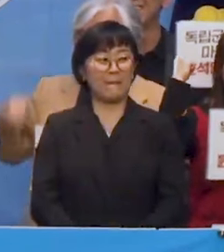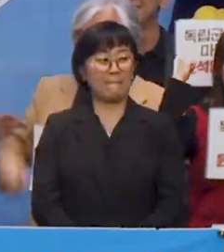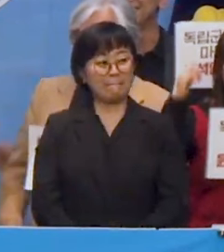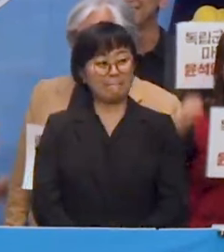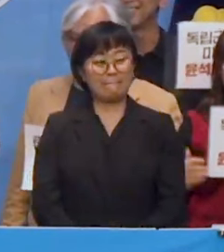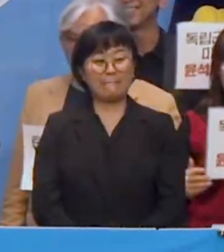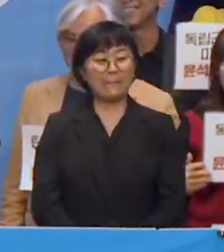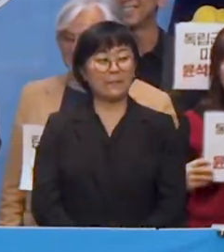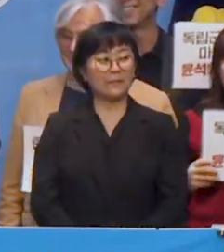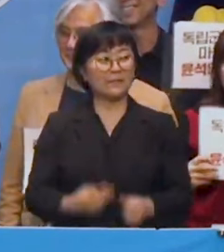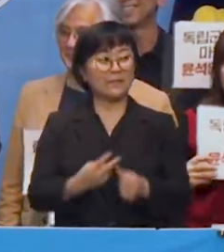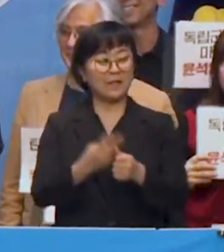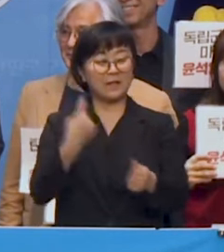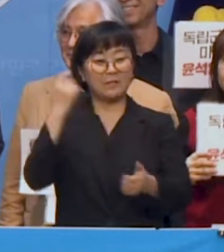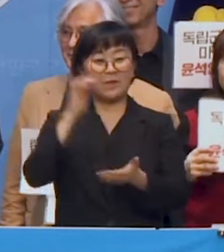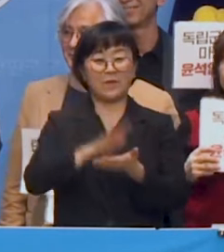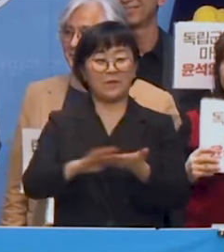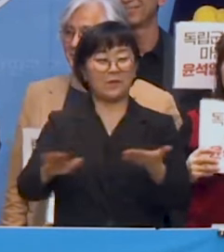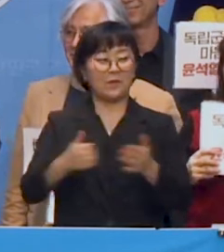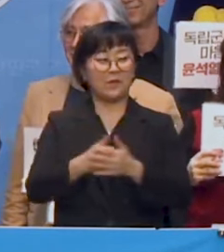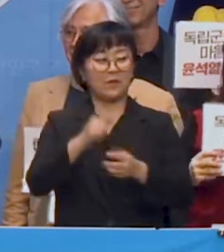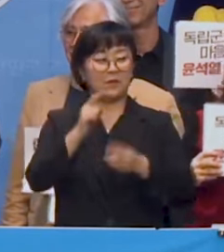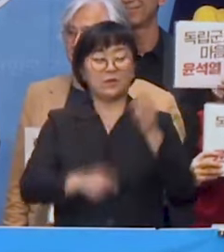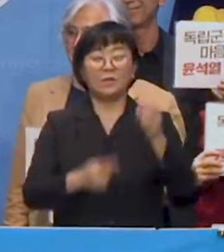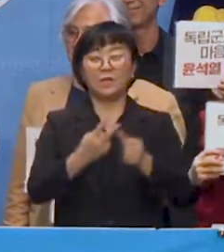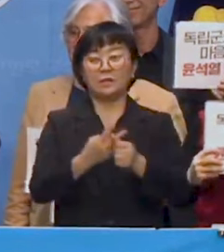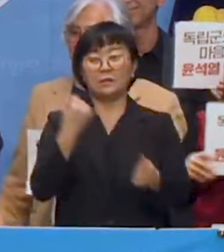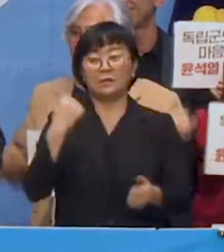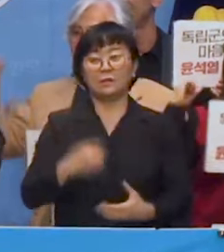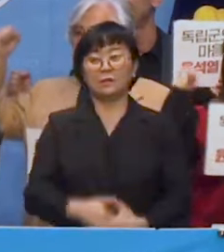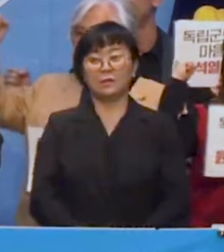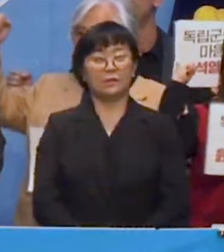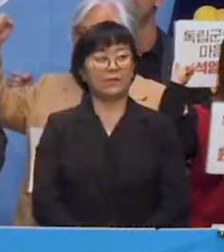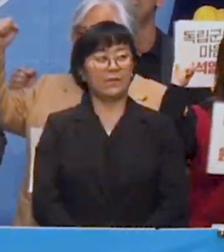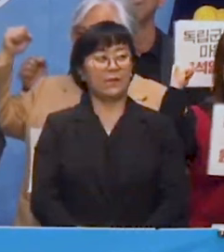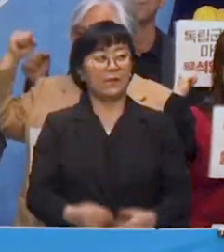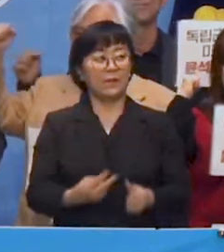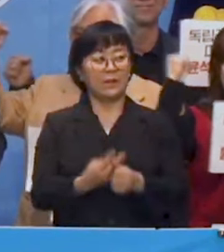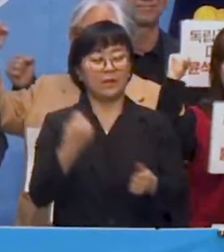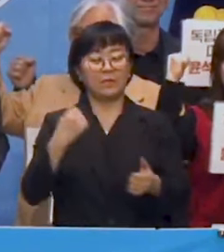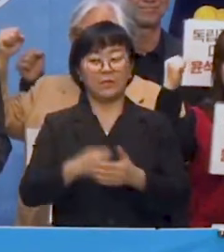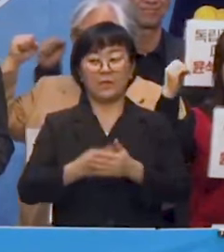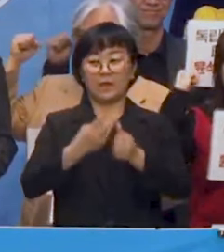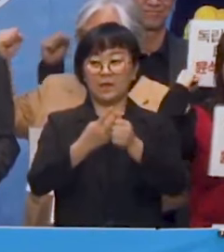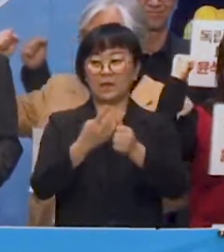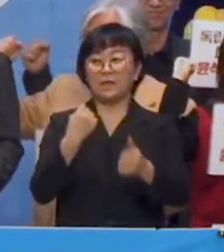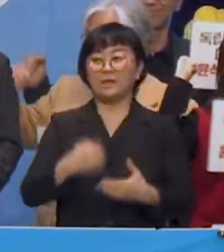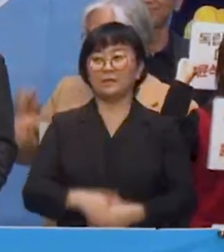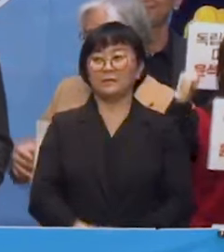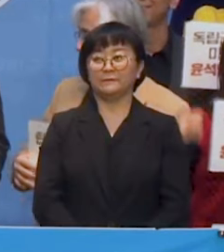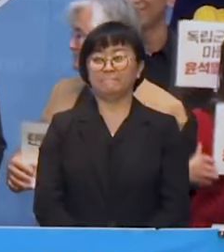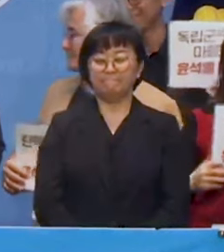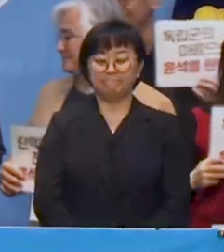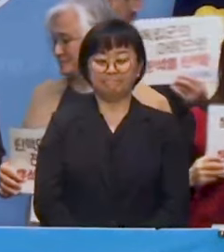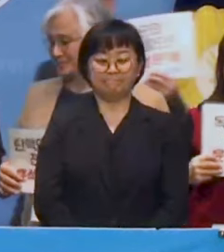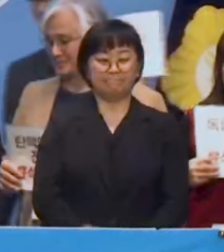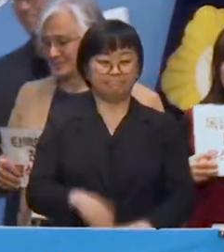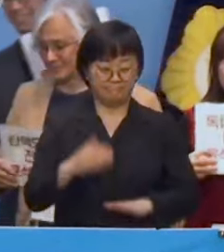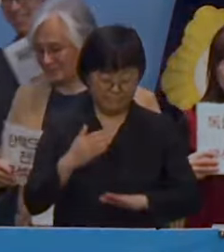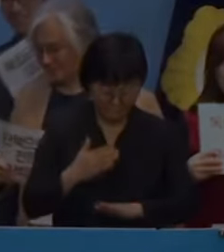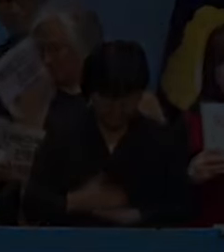탄핵하자. 탄핵이 평화다. 윤석열을 탄핵하자. 탄핵하자. 고맙습니다.